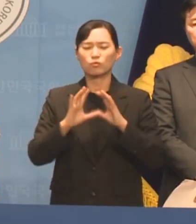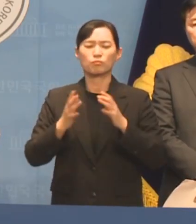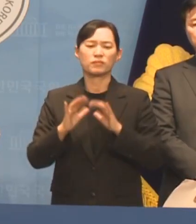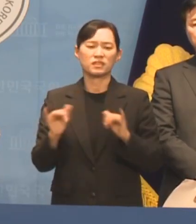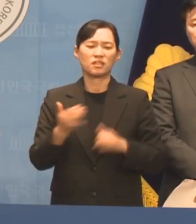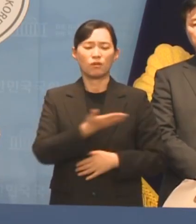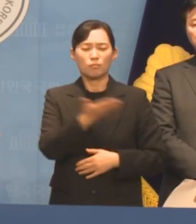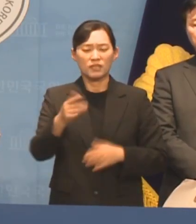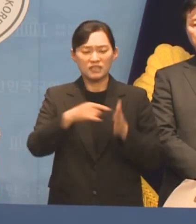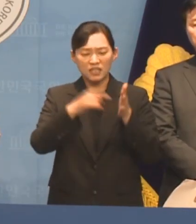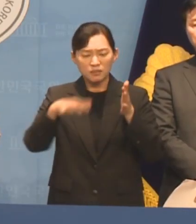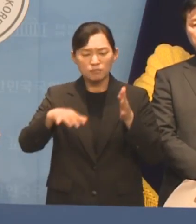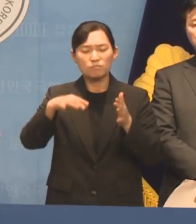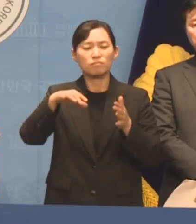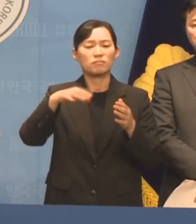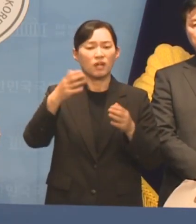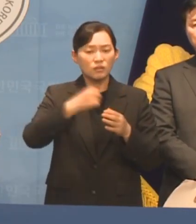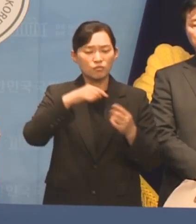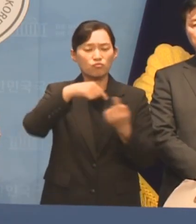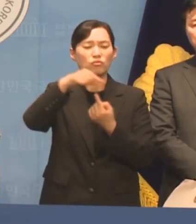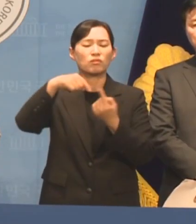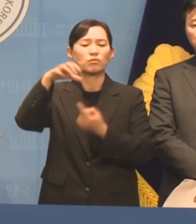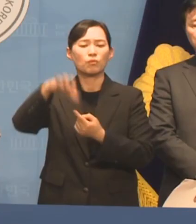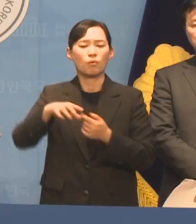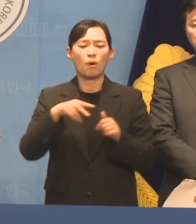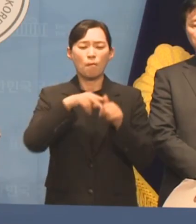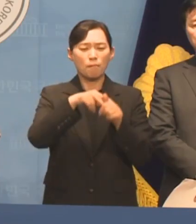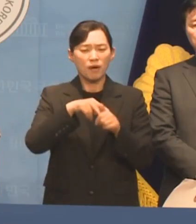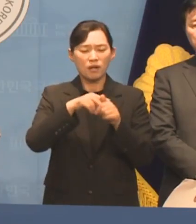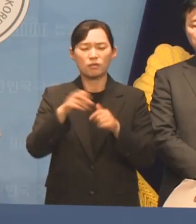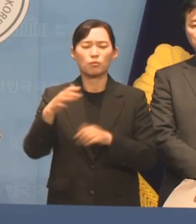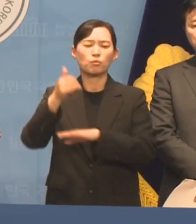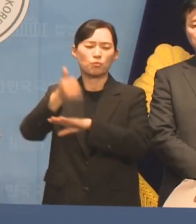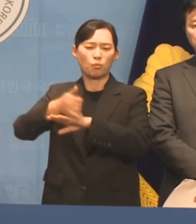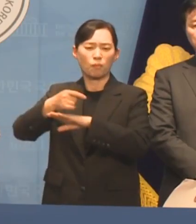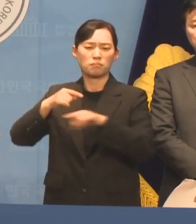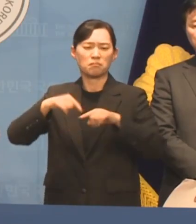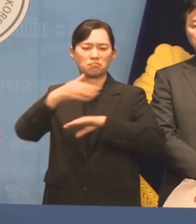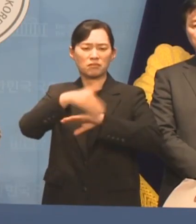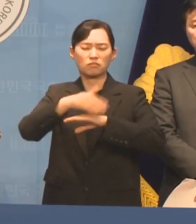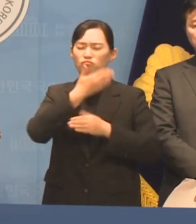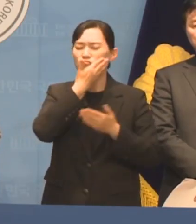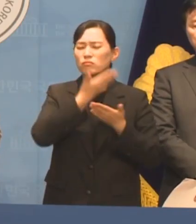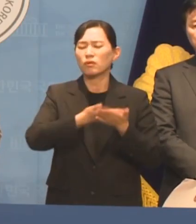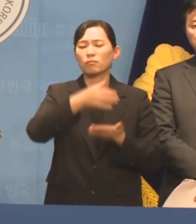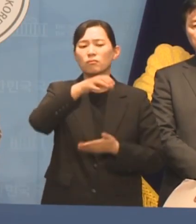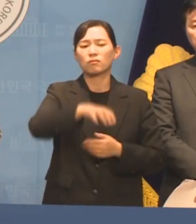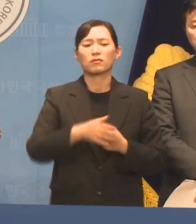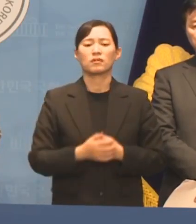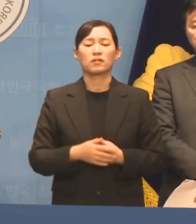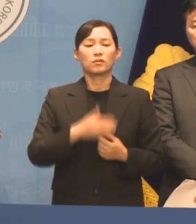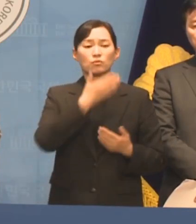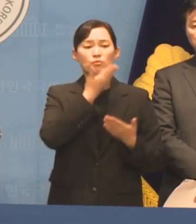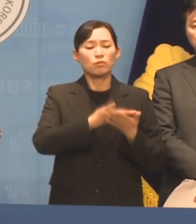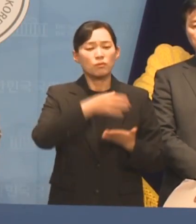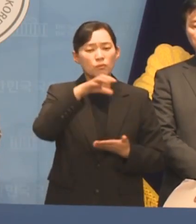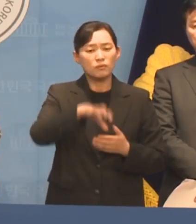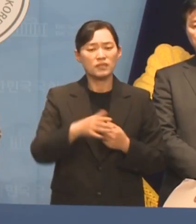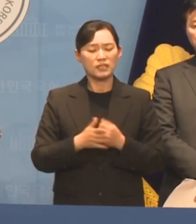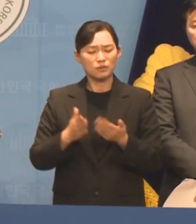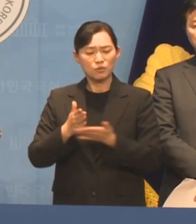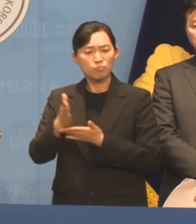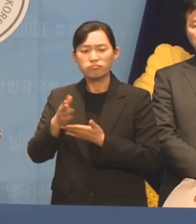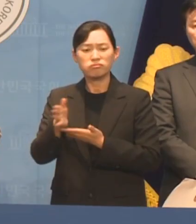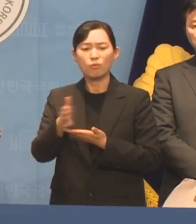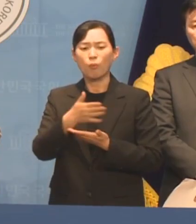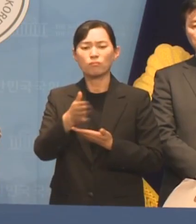세금으로 운영되는 공공기관이자 우리나라 말산업과 농업 정책의 심장입니다. 그리고 중요한 기관의